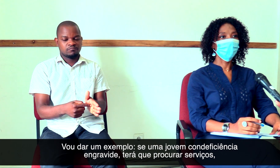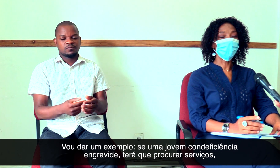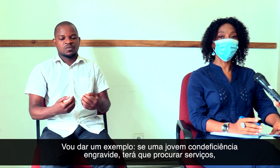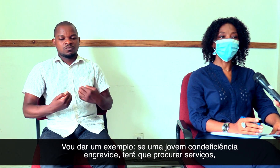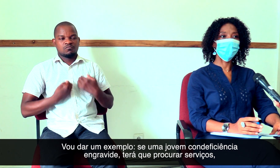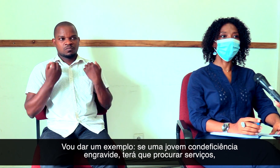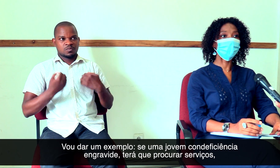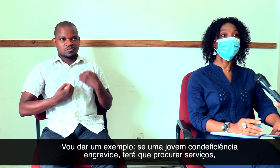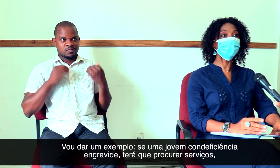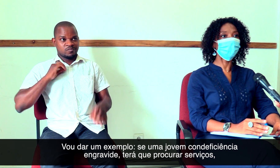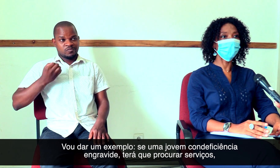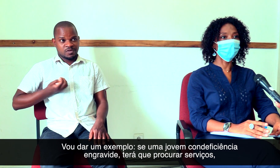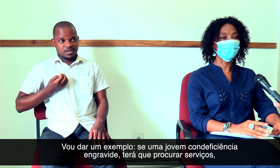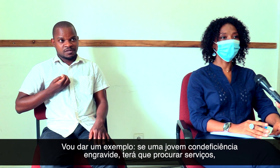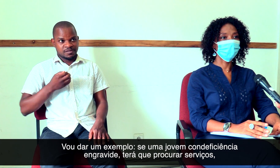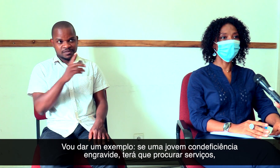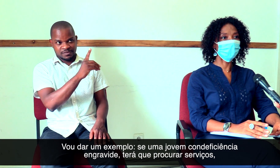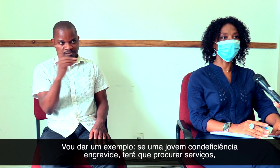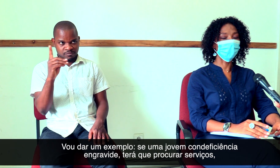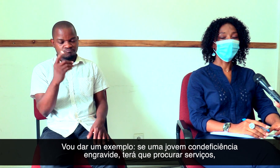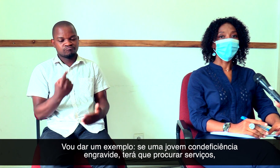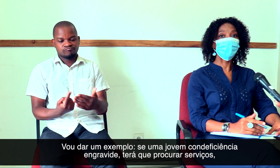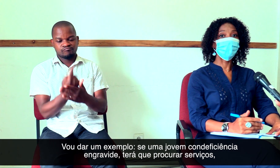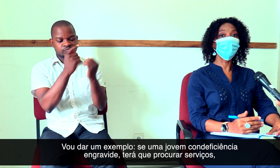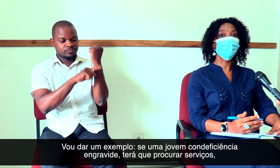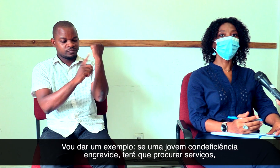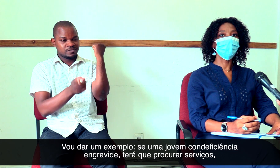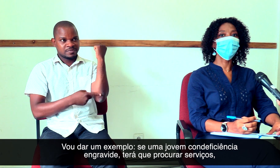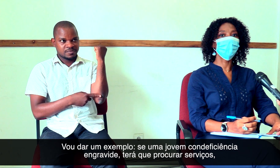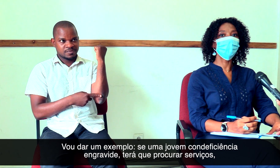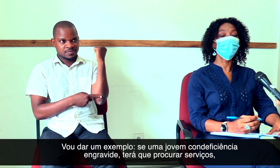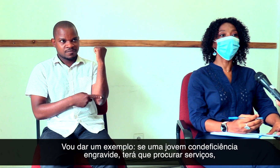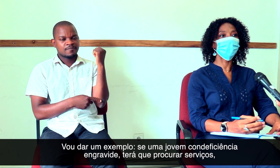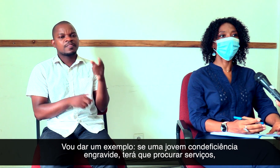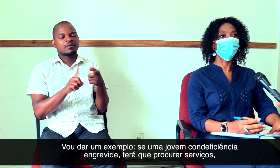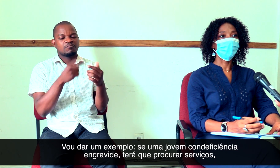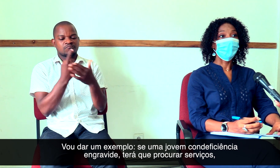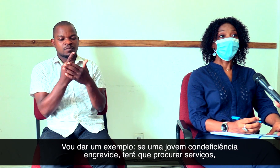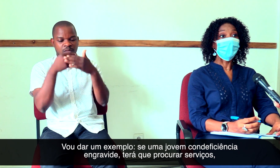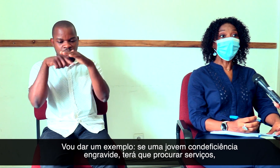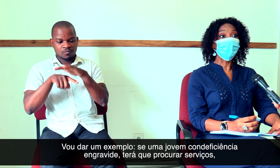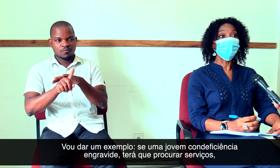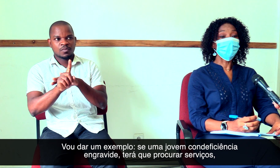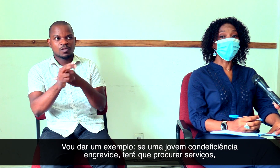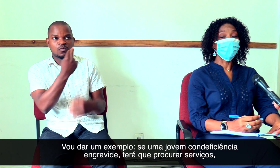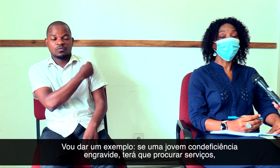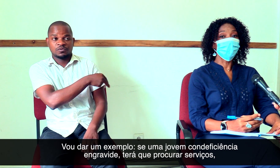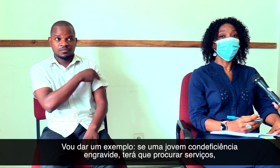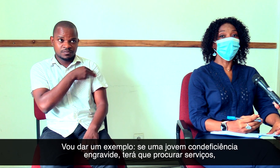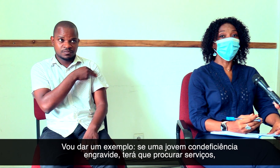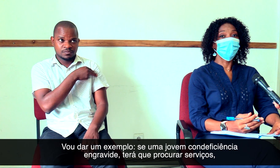jovem com deficiência que é engravida, por exemplo, e tem que ir ao hospital. Eles